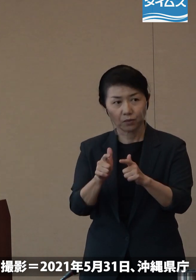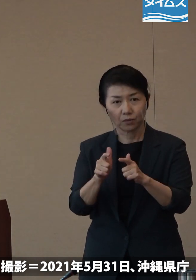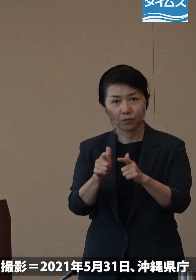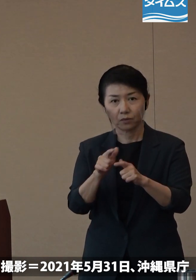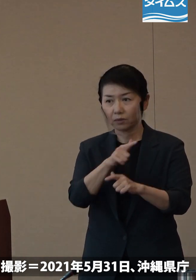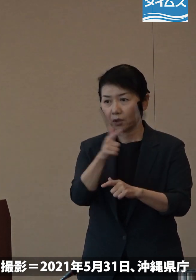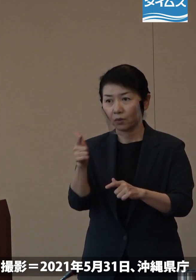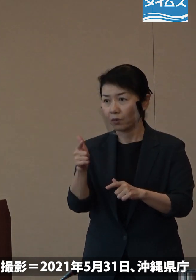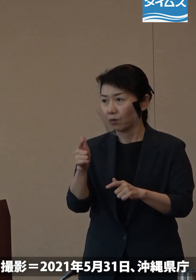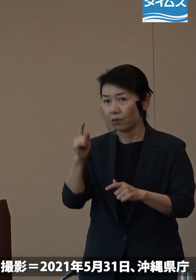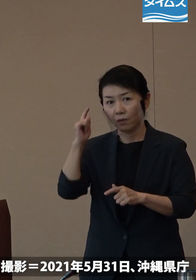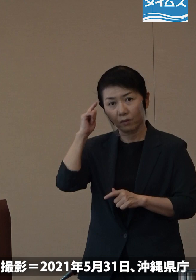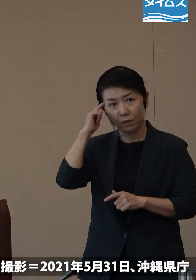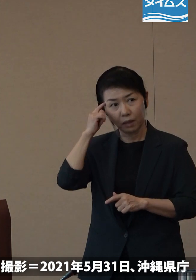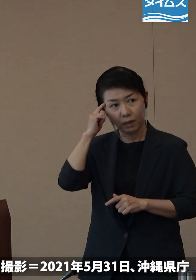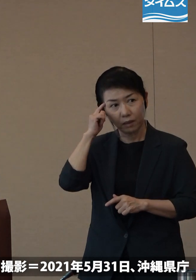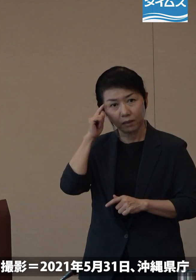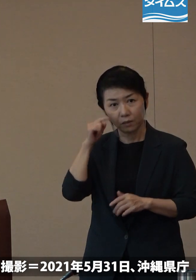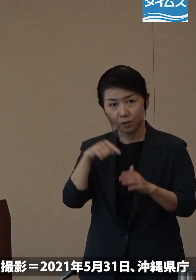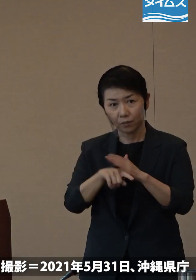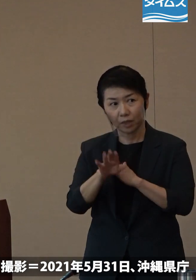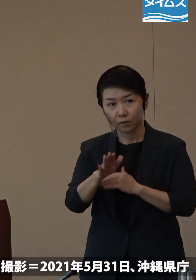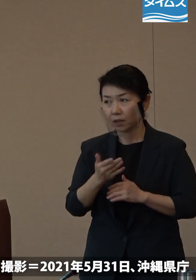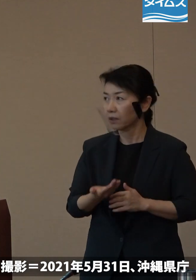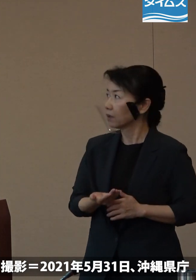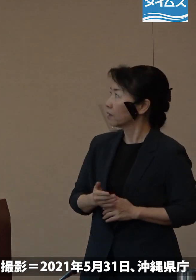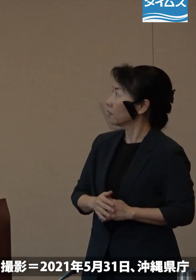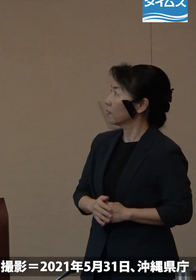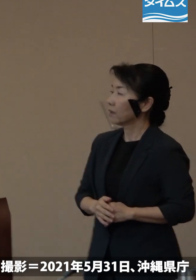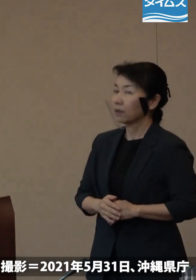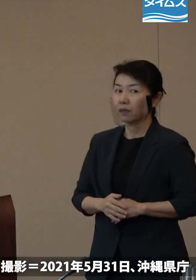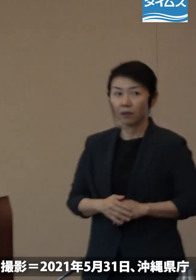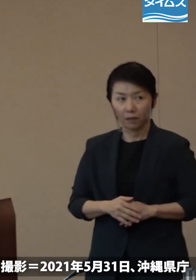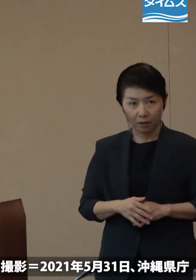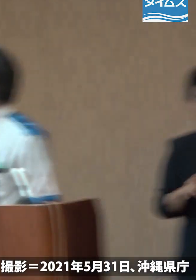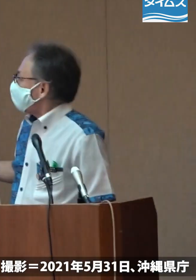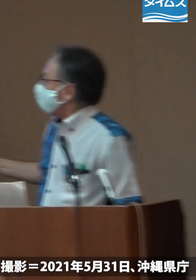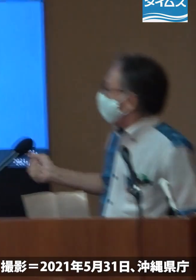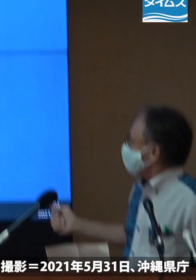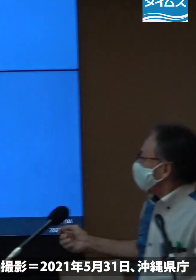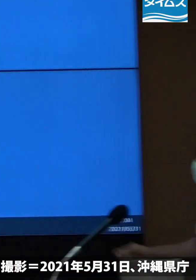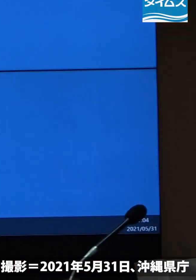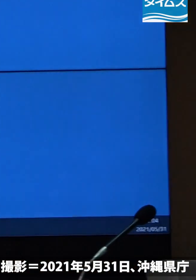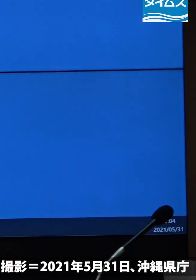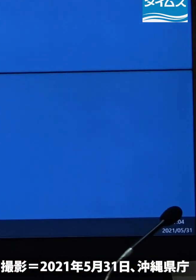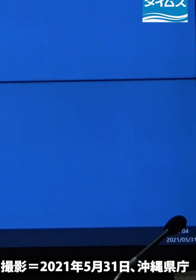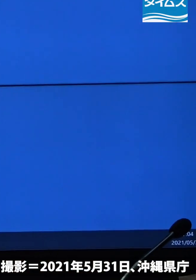感染のルートは、一番最後のモニター出してください。